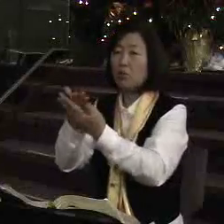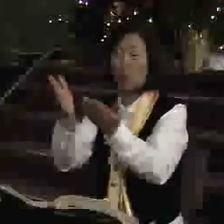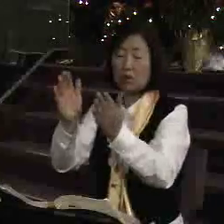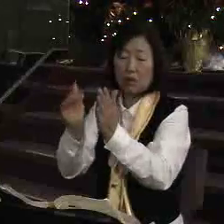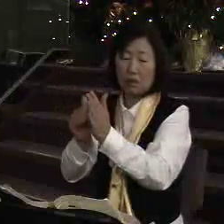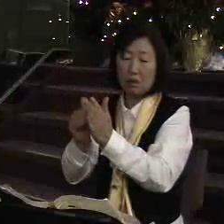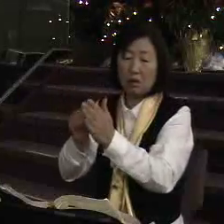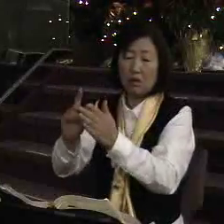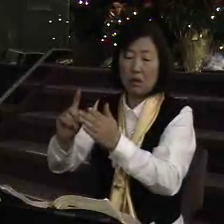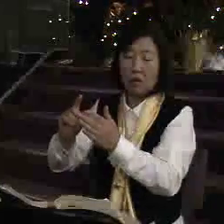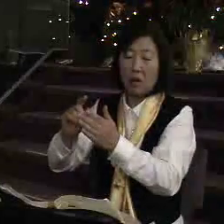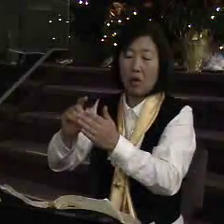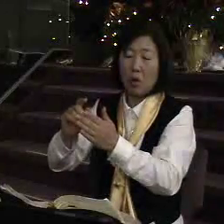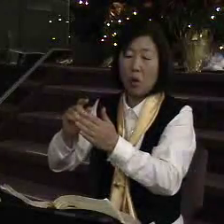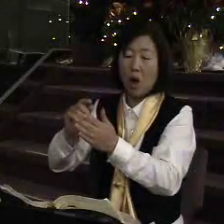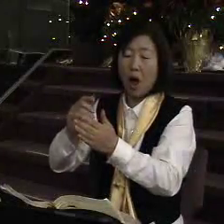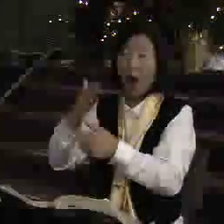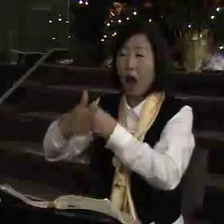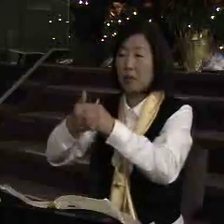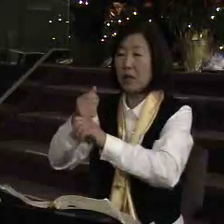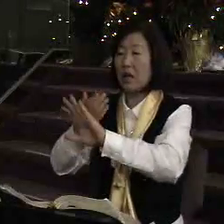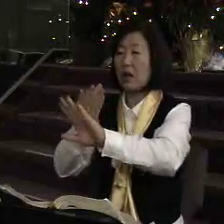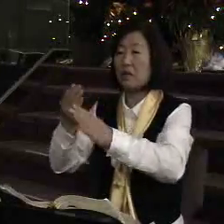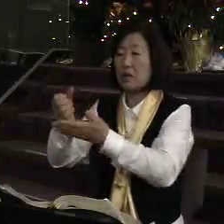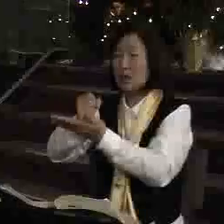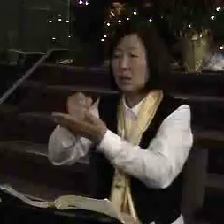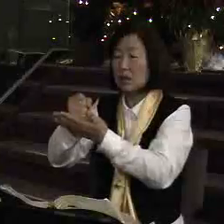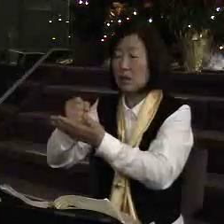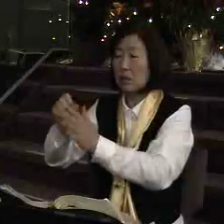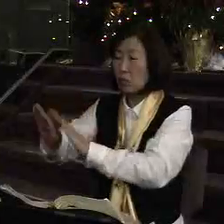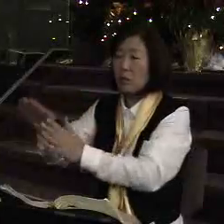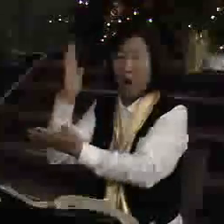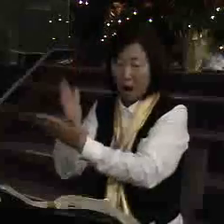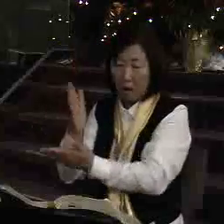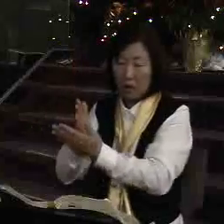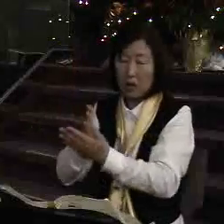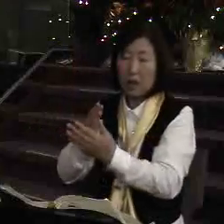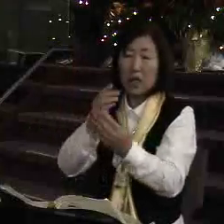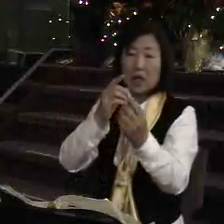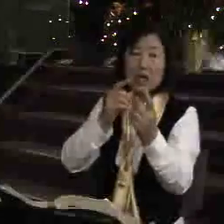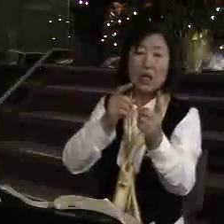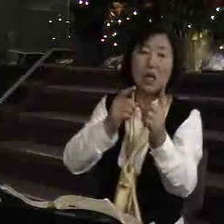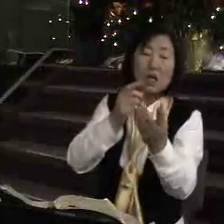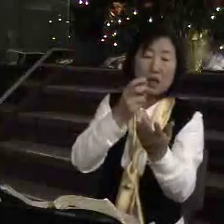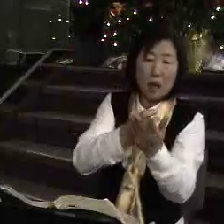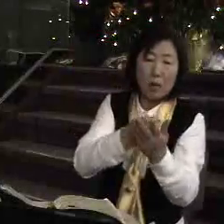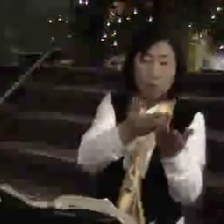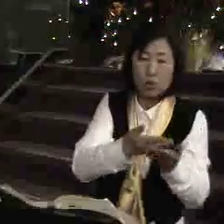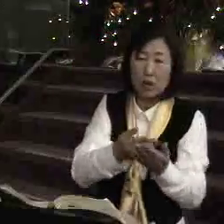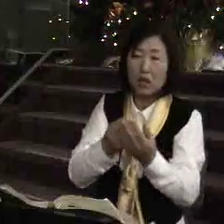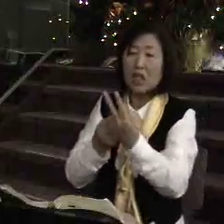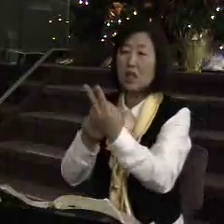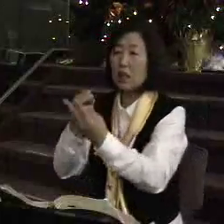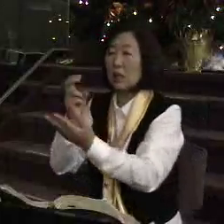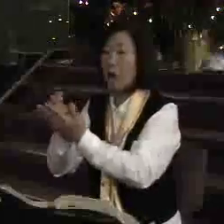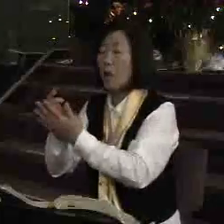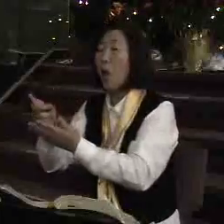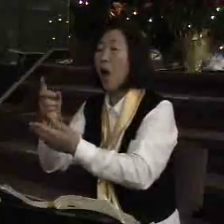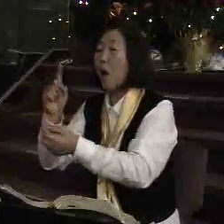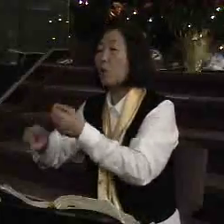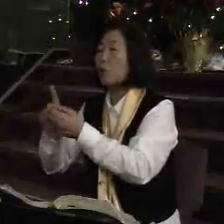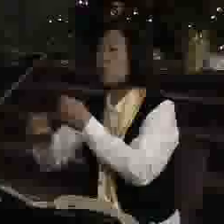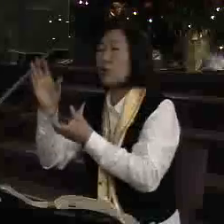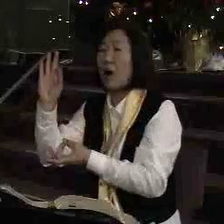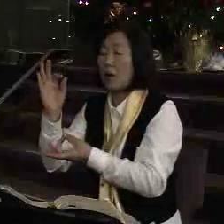주셨는데 하나님 왜 다른 신을 두지 말라는 1계명을 주셨는데 왜 2계명을 또 주시는 겁니까? 우상을 두지 말라는 거예요. 그